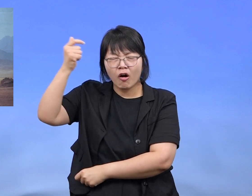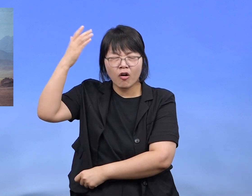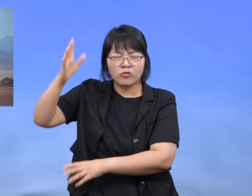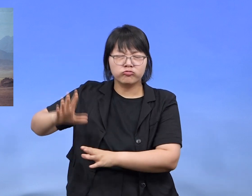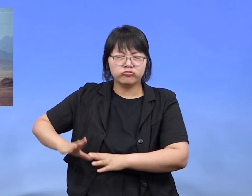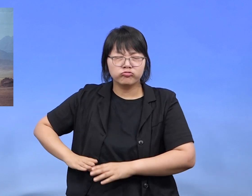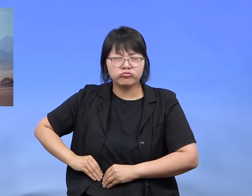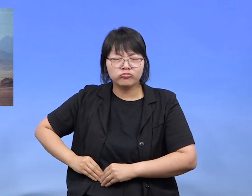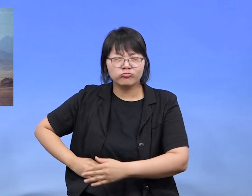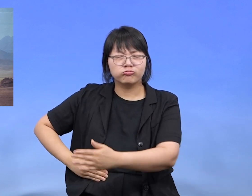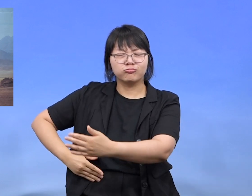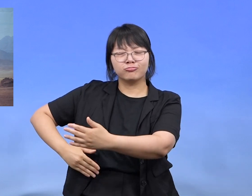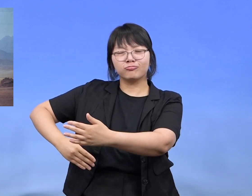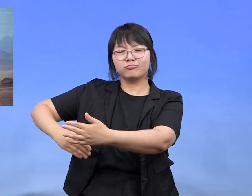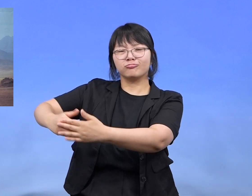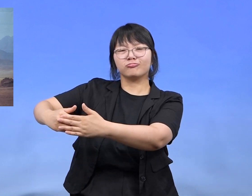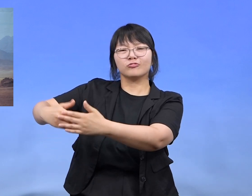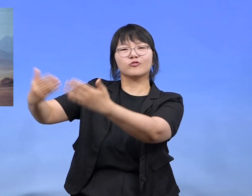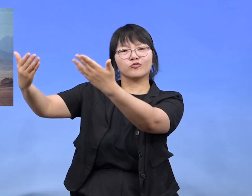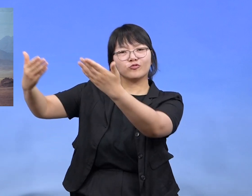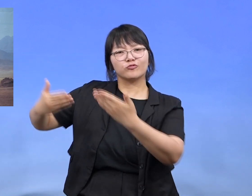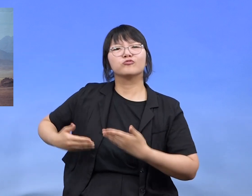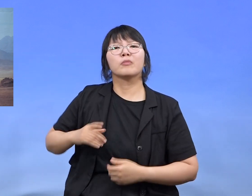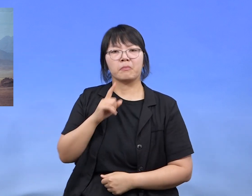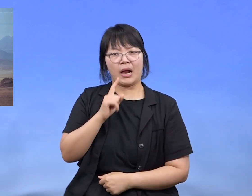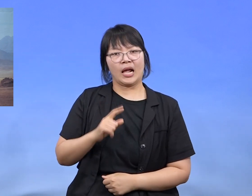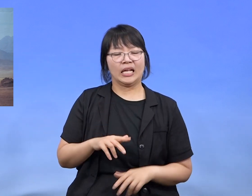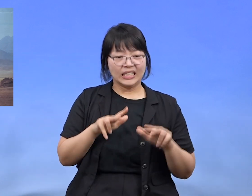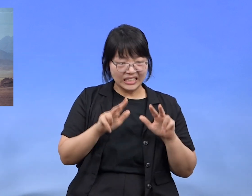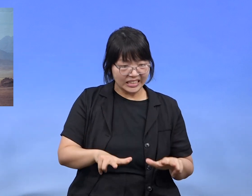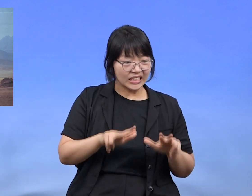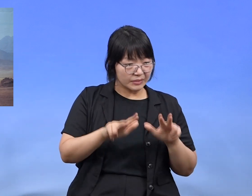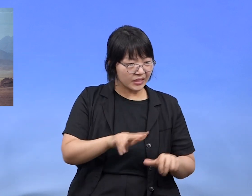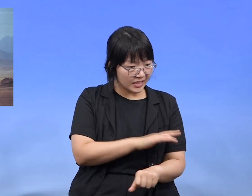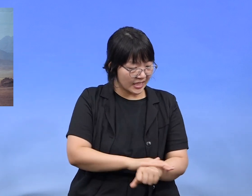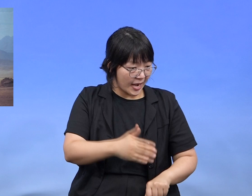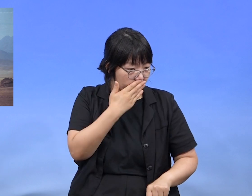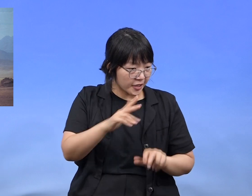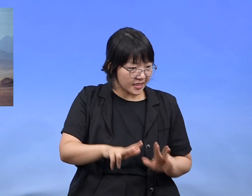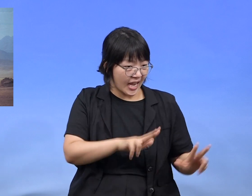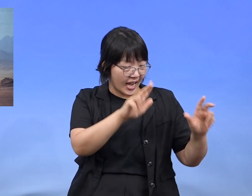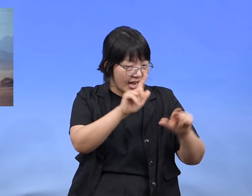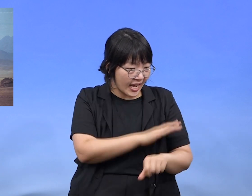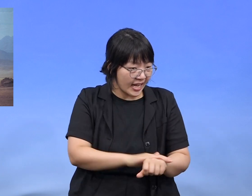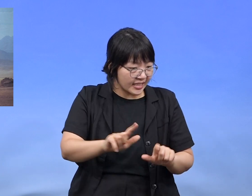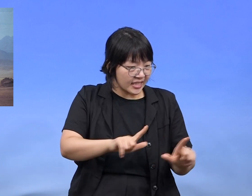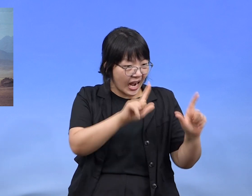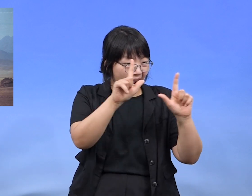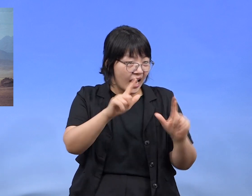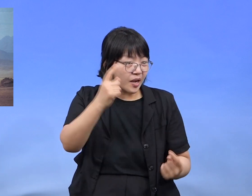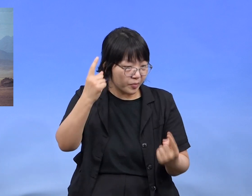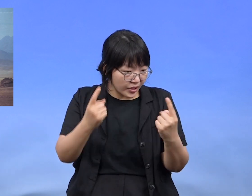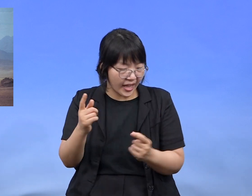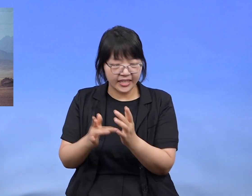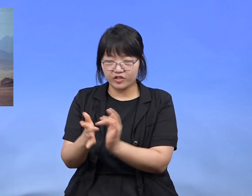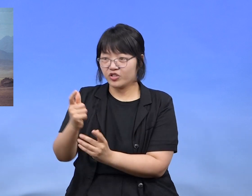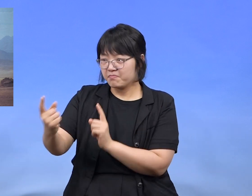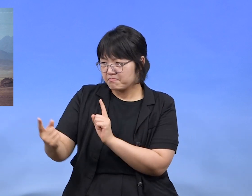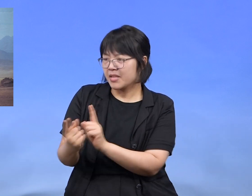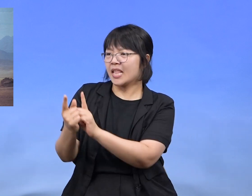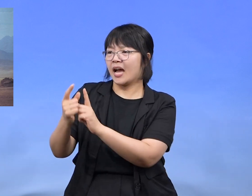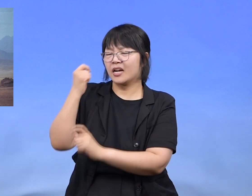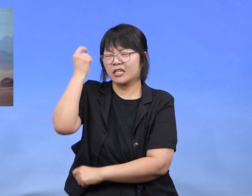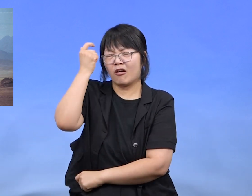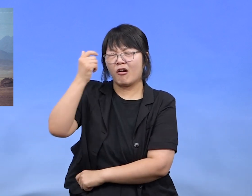그 예수님을 만나는 것이 더 중요한 거예요. 잘 먹고 잘 사는 것보다 예수님 만나는 것이 훨씬 더 중요한 거 믿으십니까,